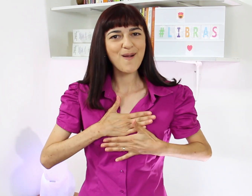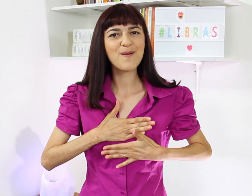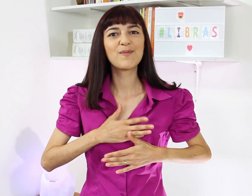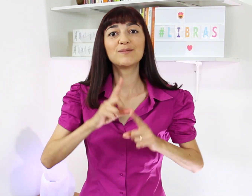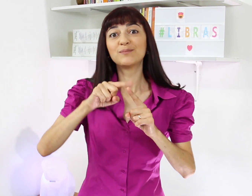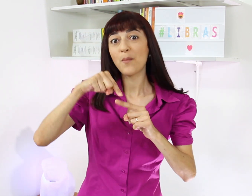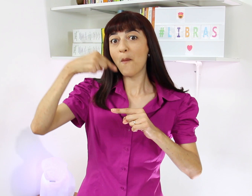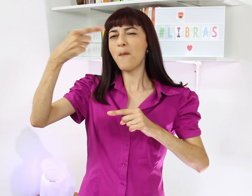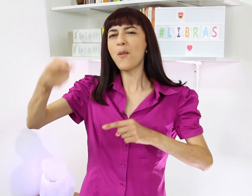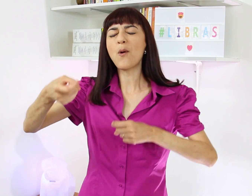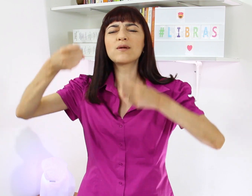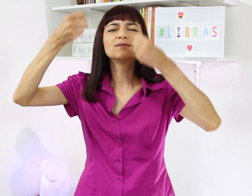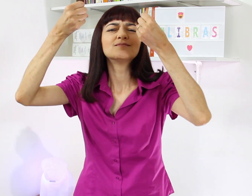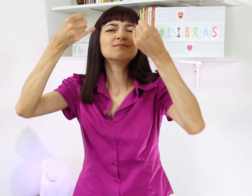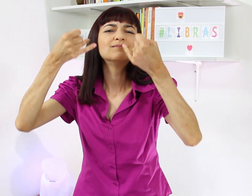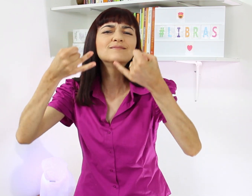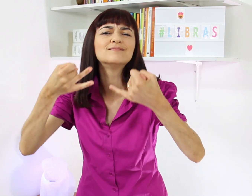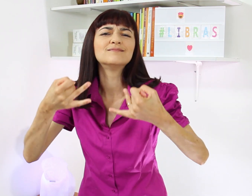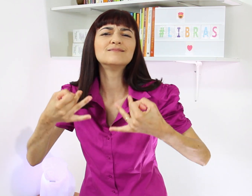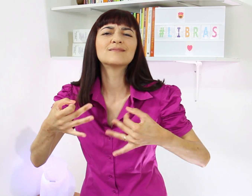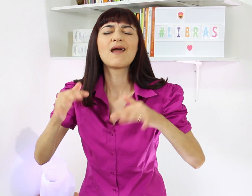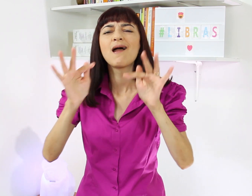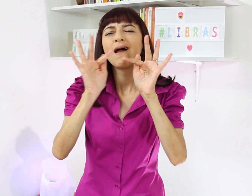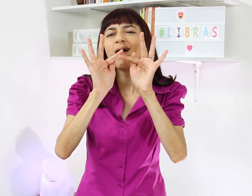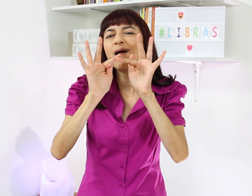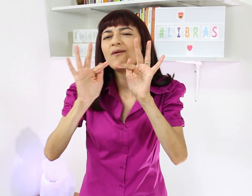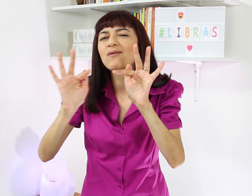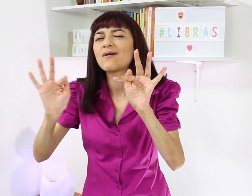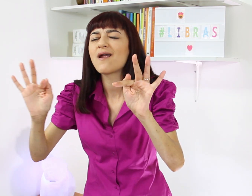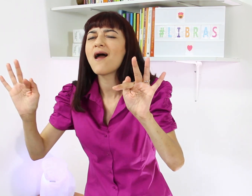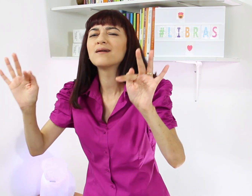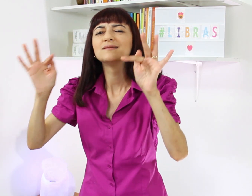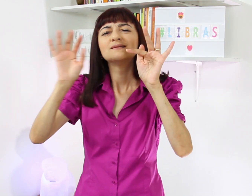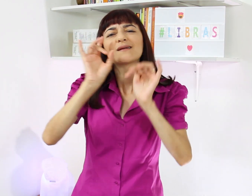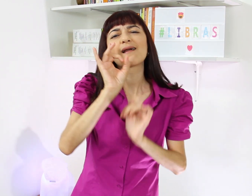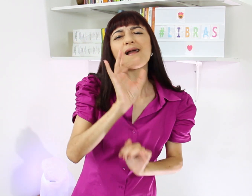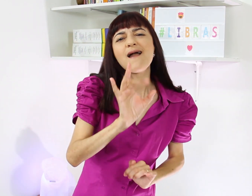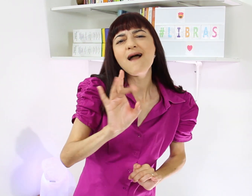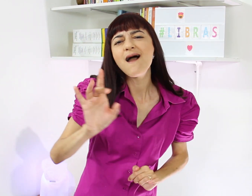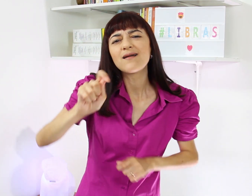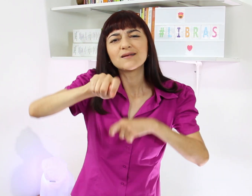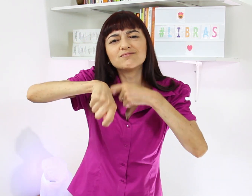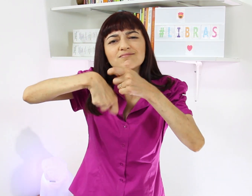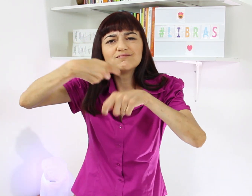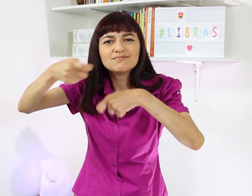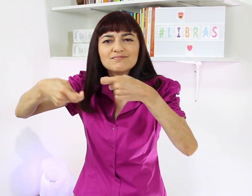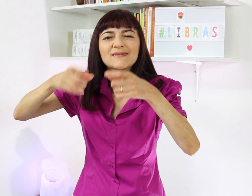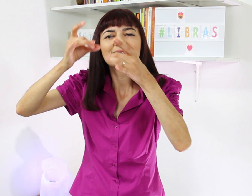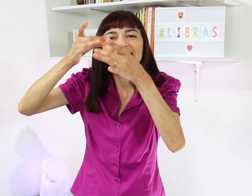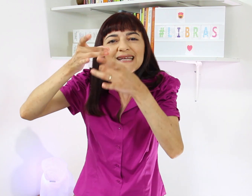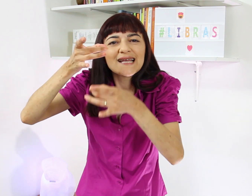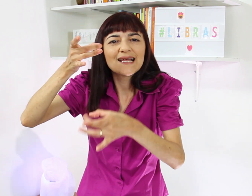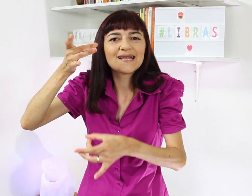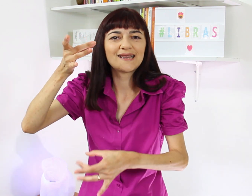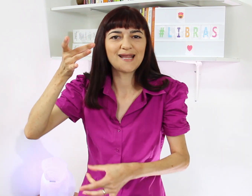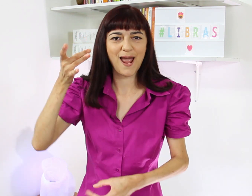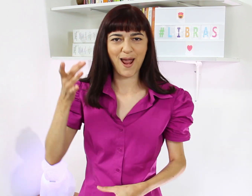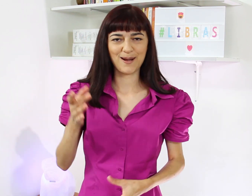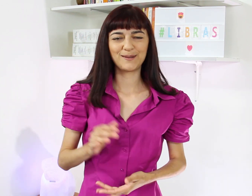fiquem tranquilos. Logo em seguida, a gente vai pegar cada frase, detalhe por detalhe, sinal por sinal, e eu vou